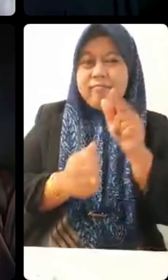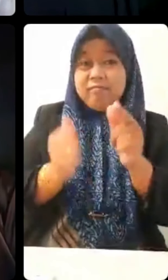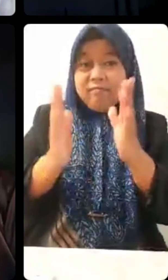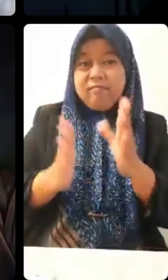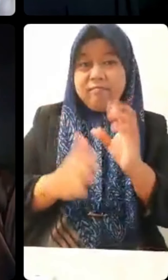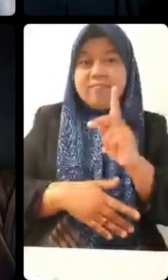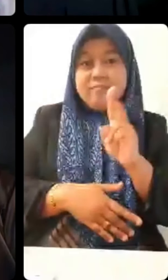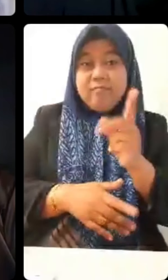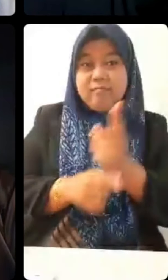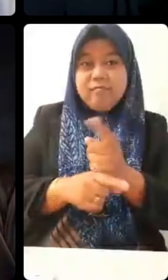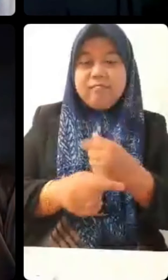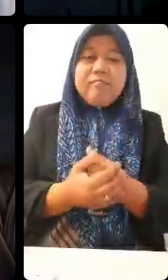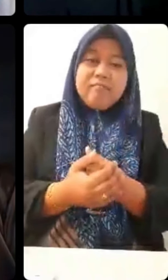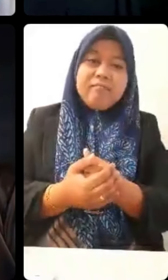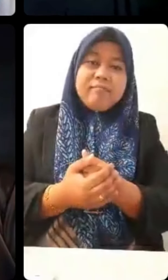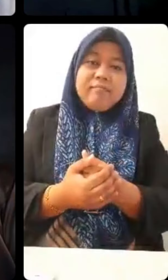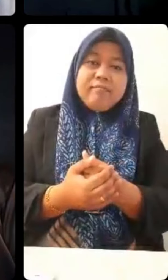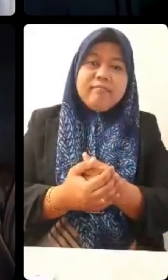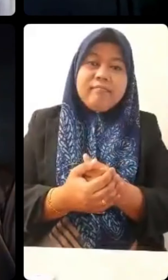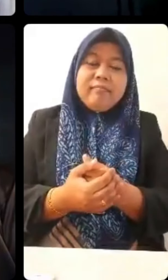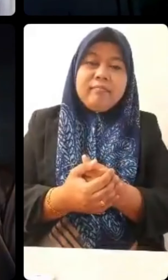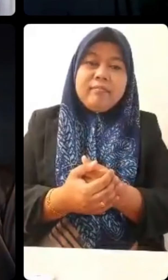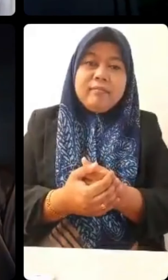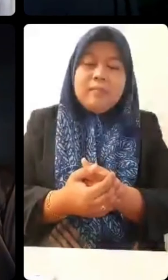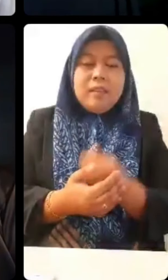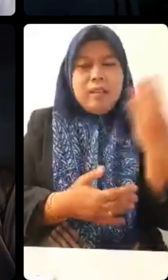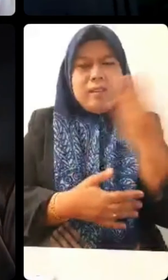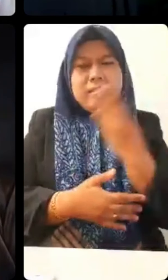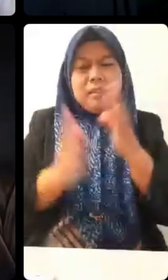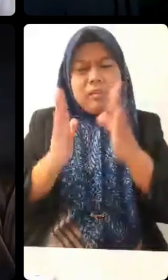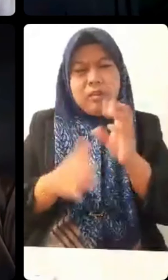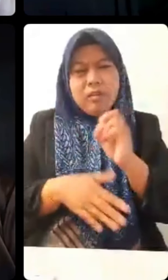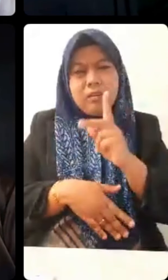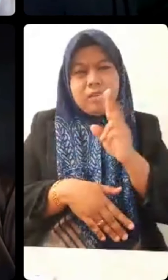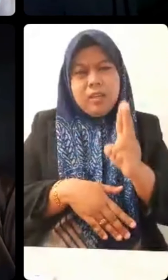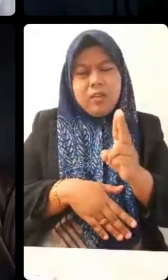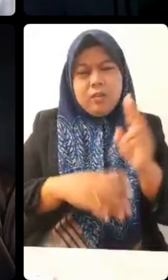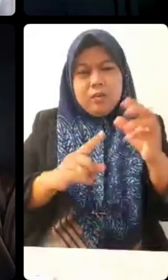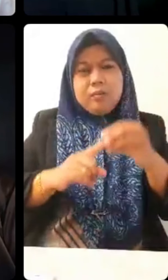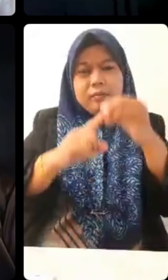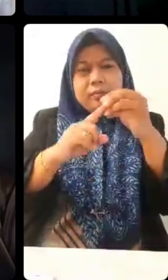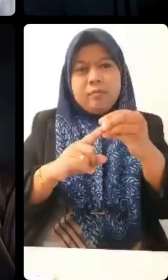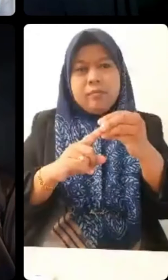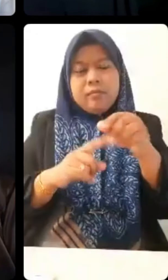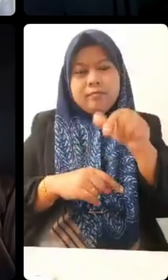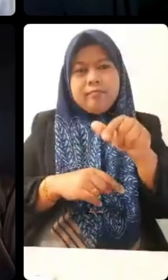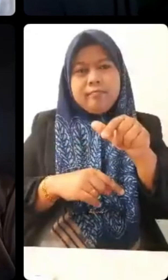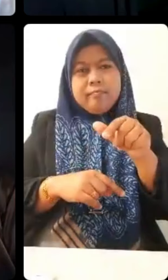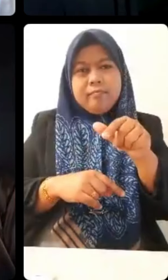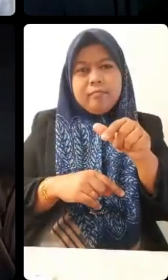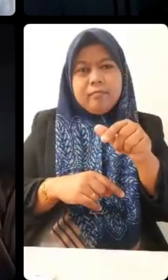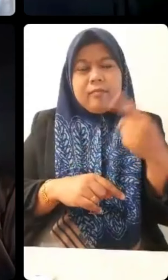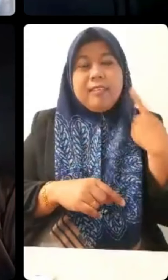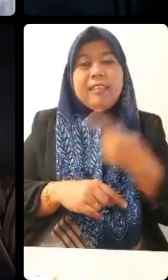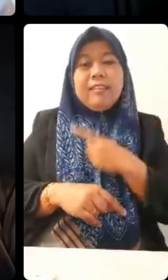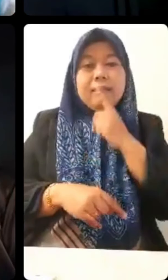Okay. Orang diorang ni terutamanya orang golongan belia OKU. Okay, sepatutnya kita harus berikan kepada